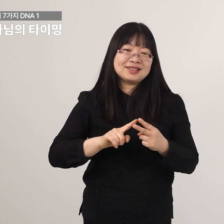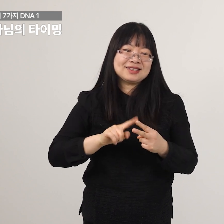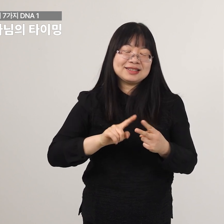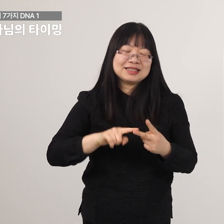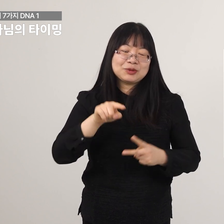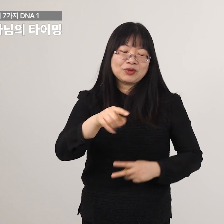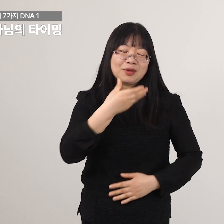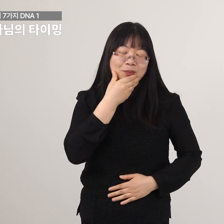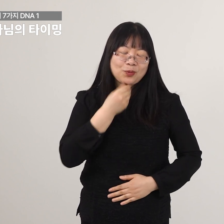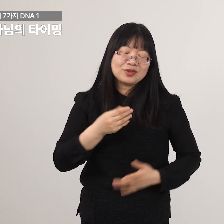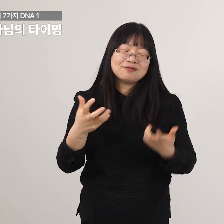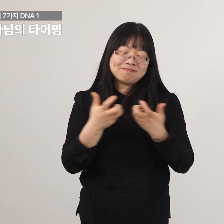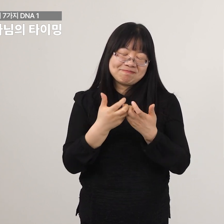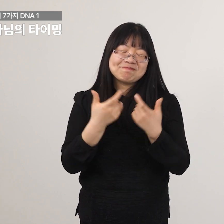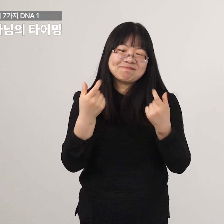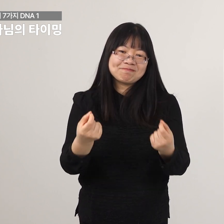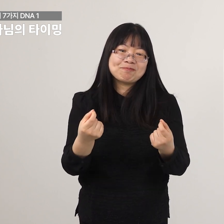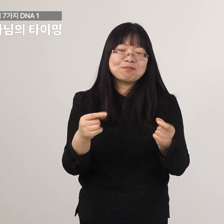되는 거예요.